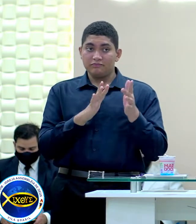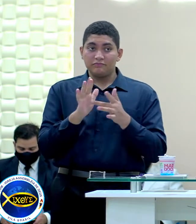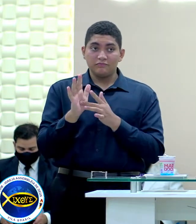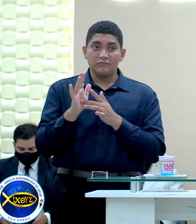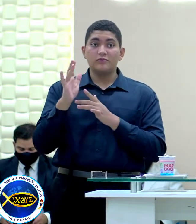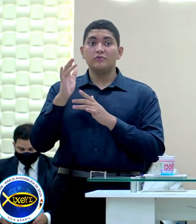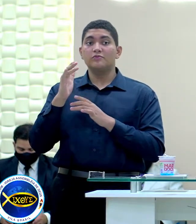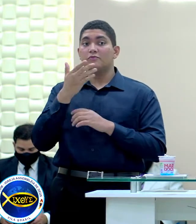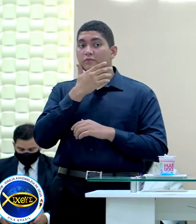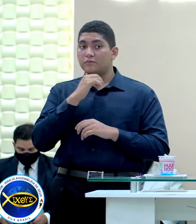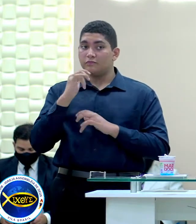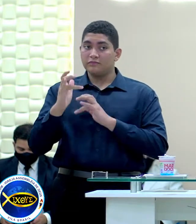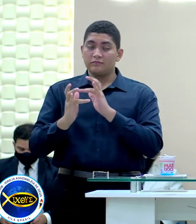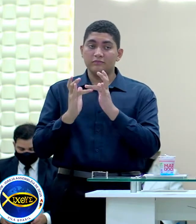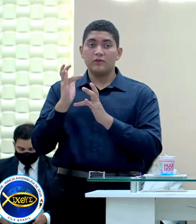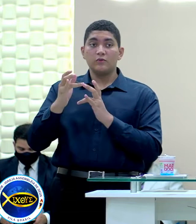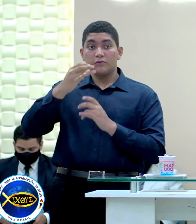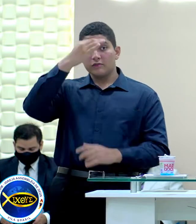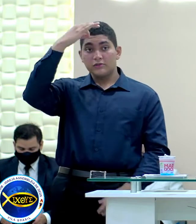Espírito Santo nos ensina.